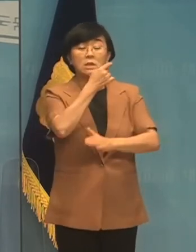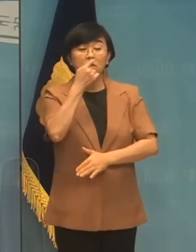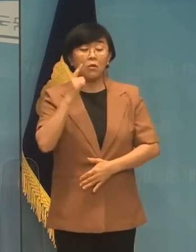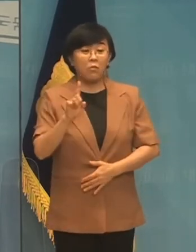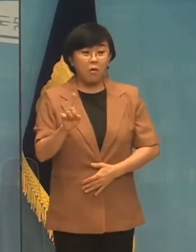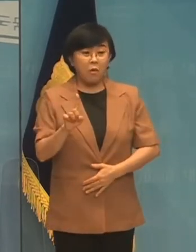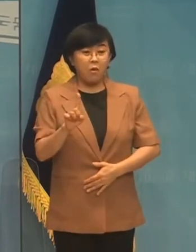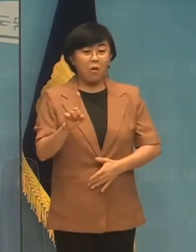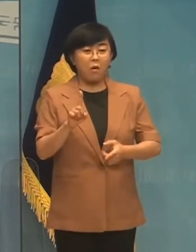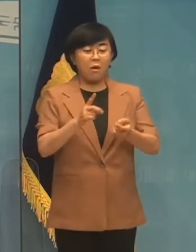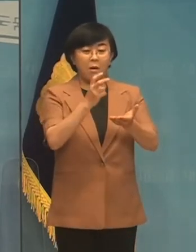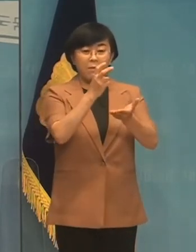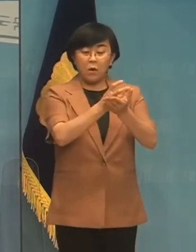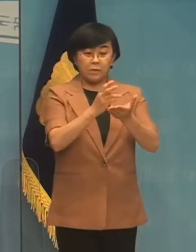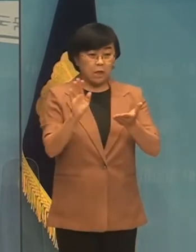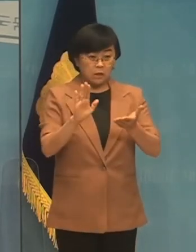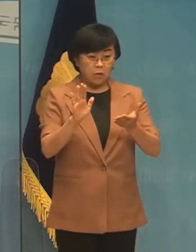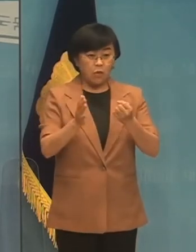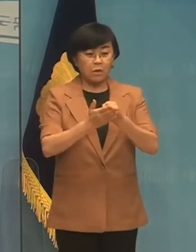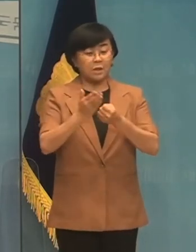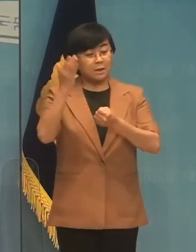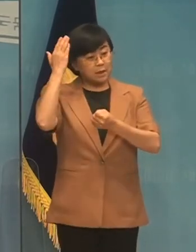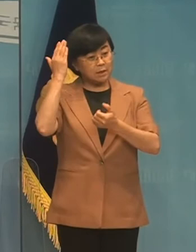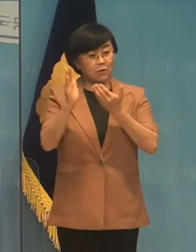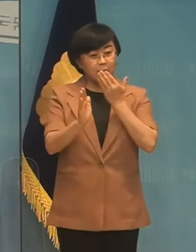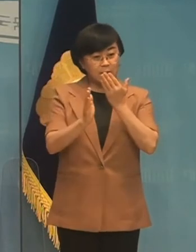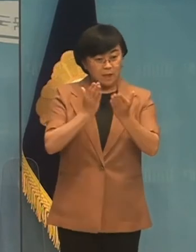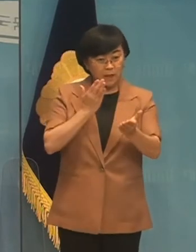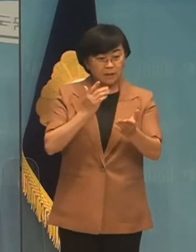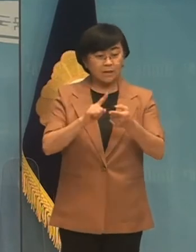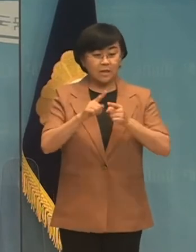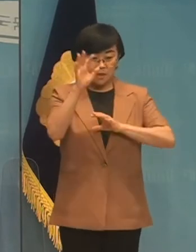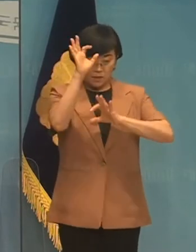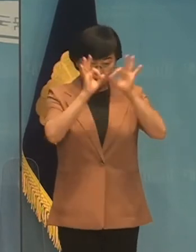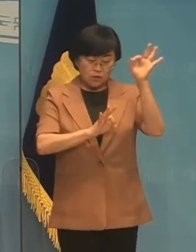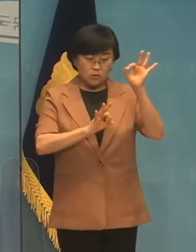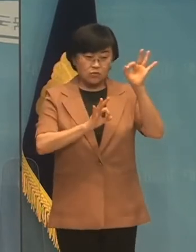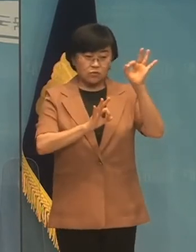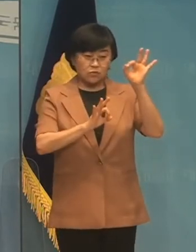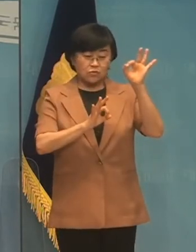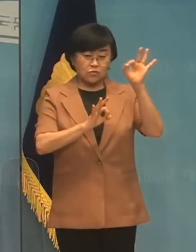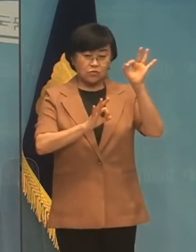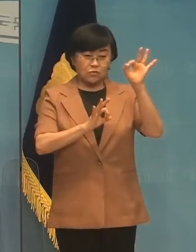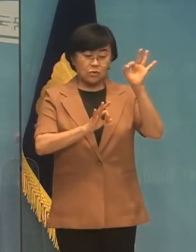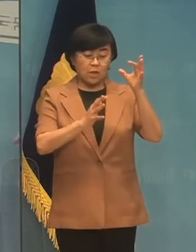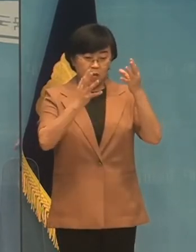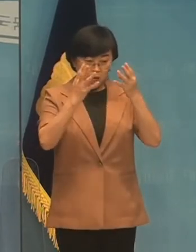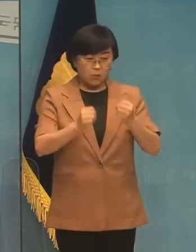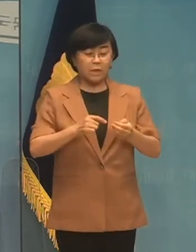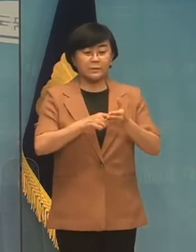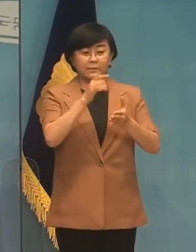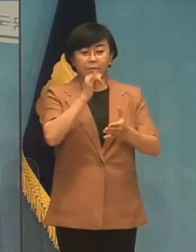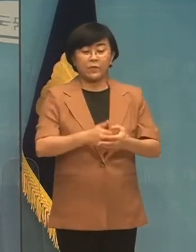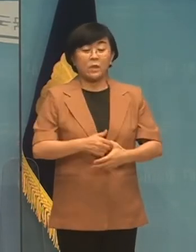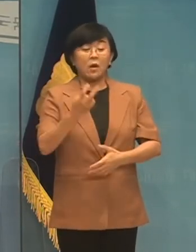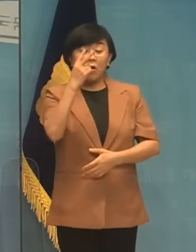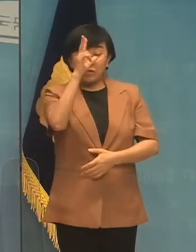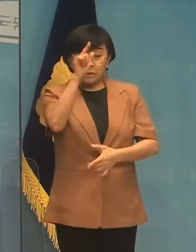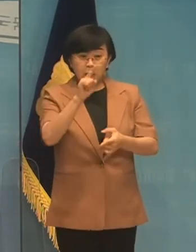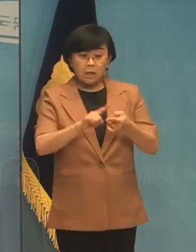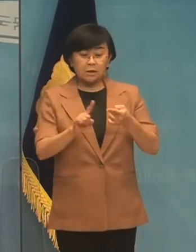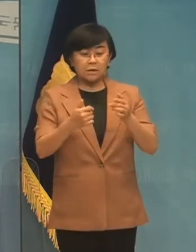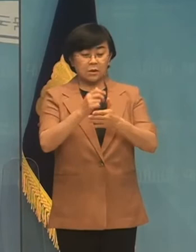증거라고는 법리는커녕 상식에도 어긋나는 실수를 금치 못할 수준이었습니다.